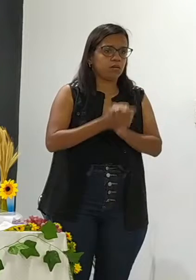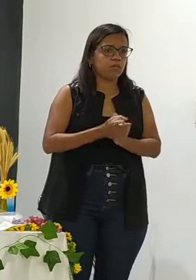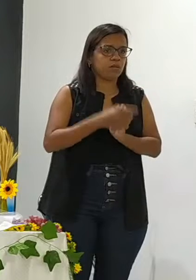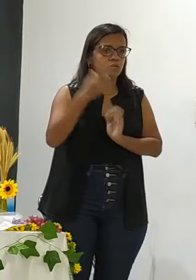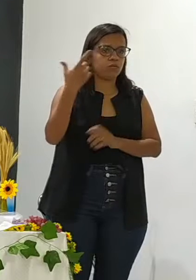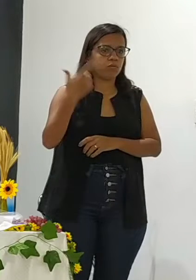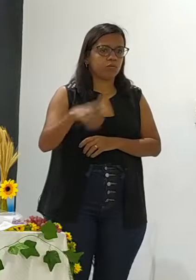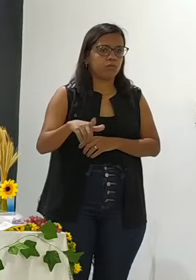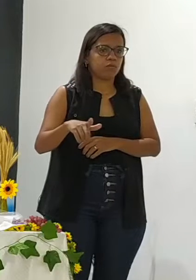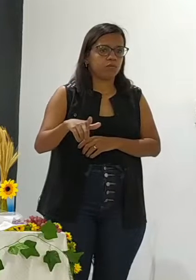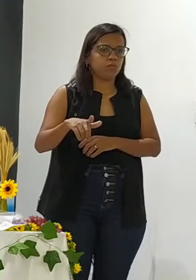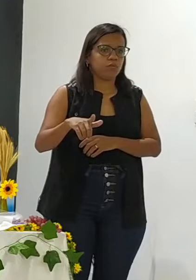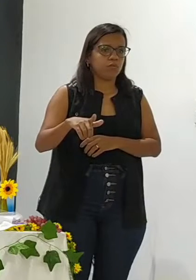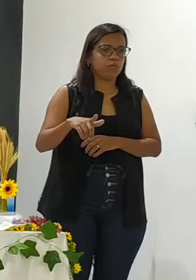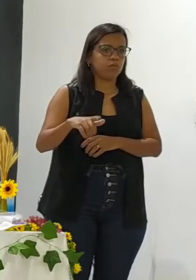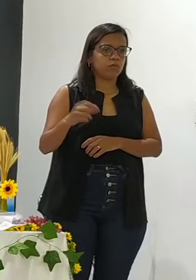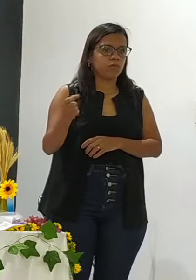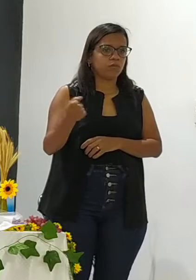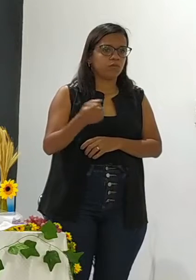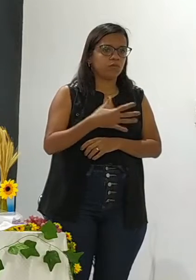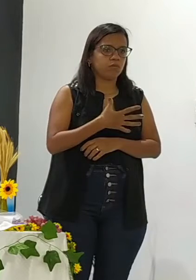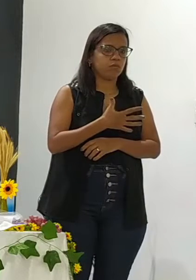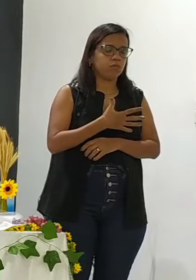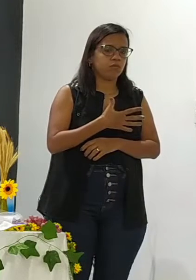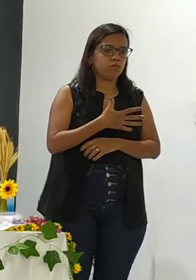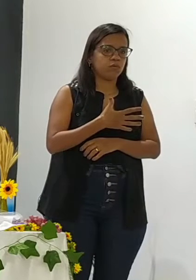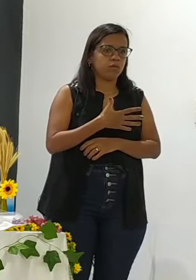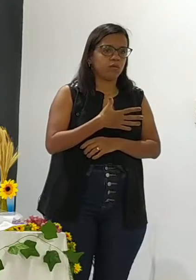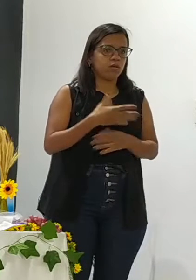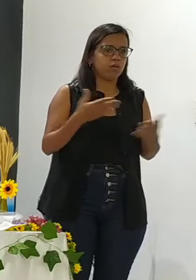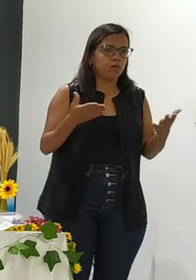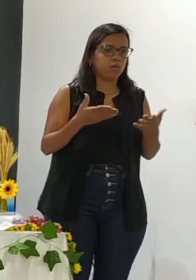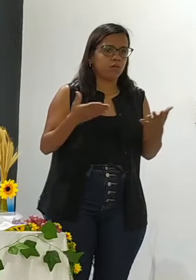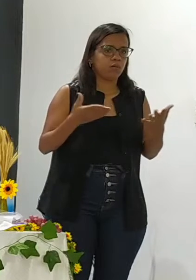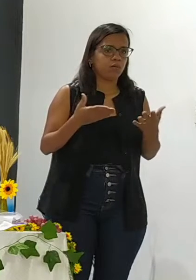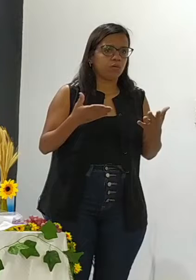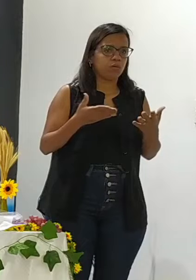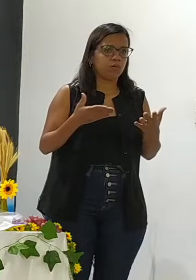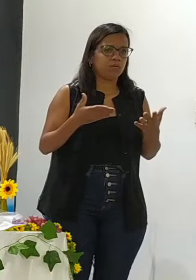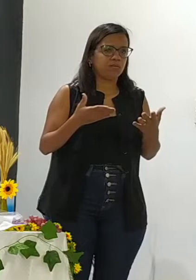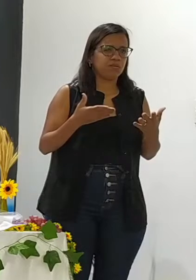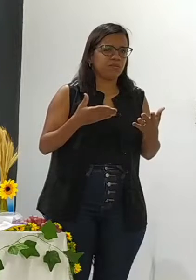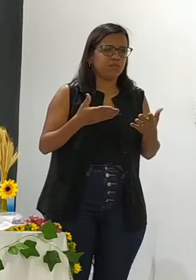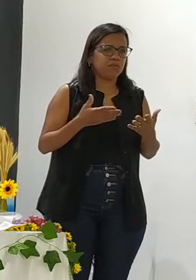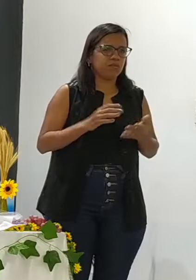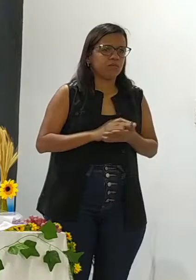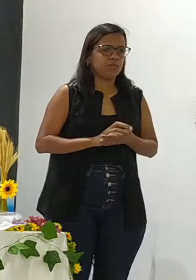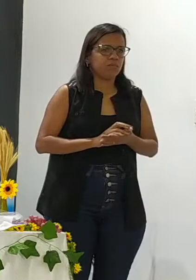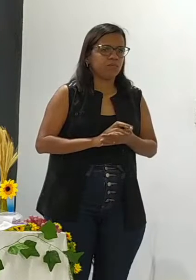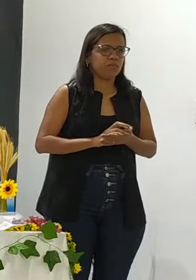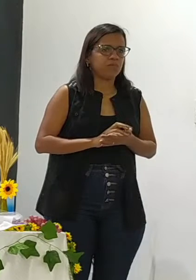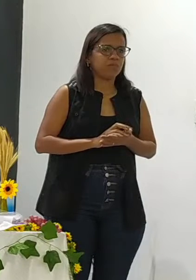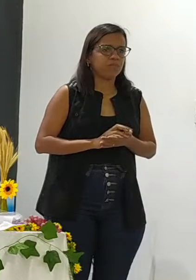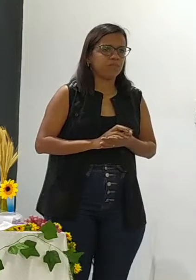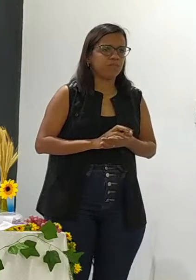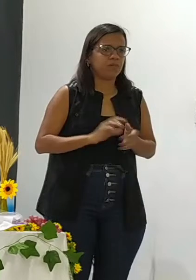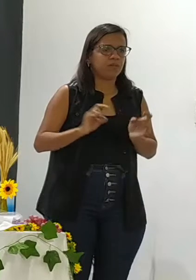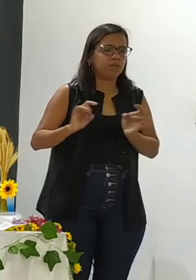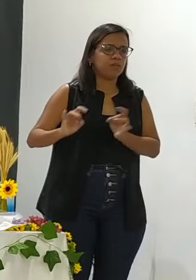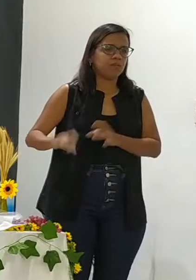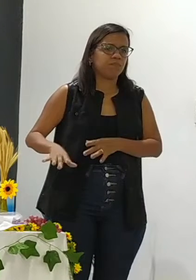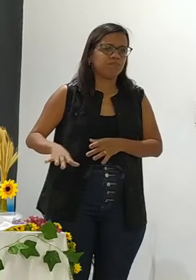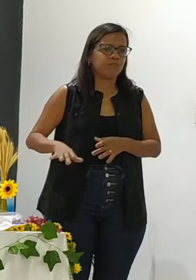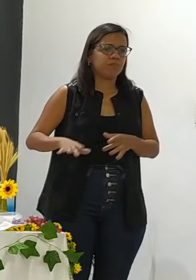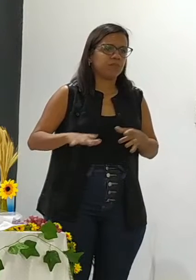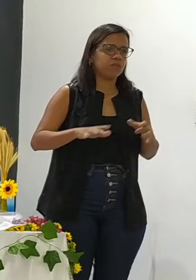de novo, porque vocês são novos. E elas dizem, não vamos fazer isso, nós não vamos te abandonar. E